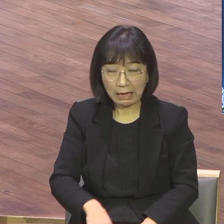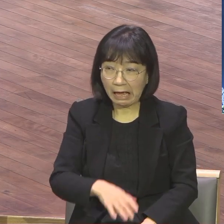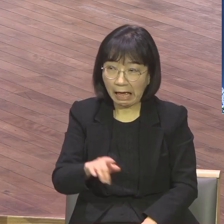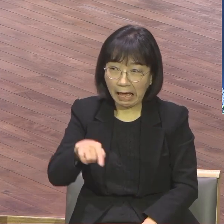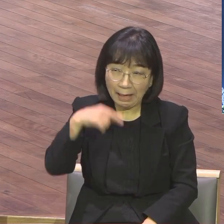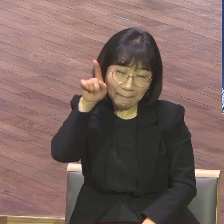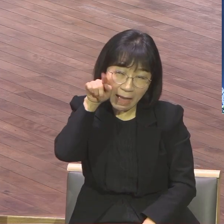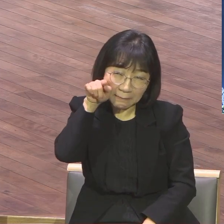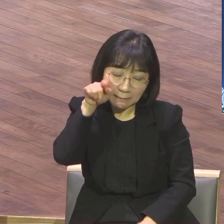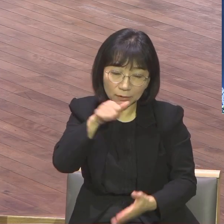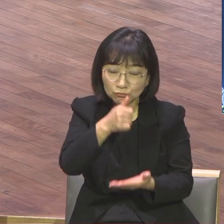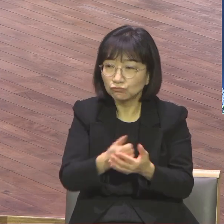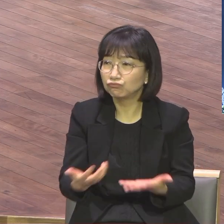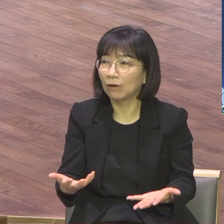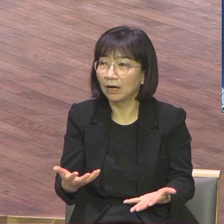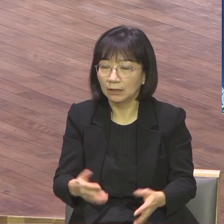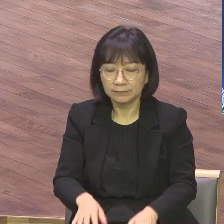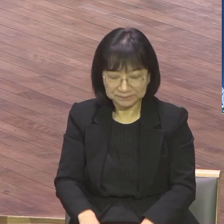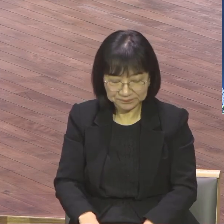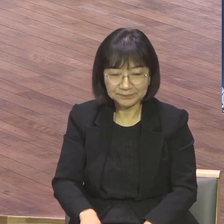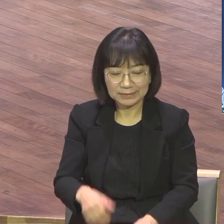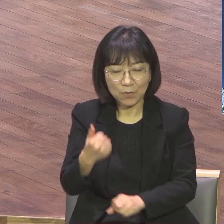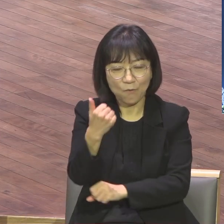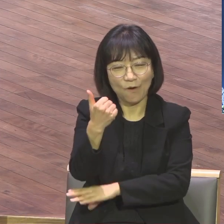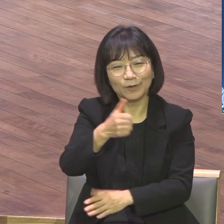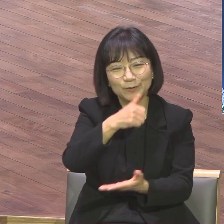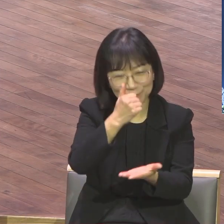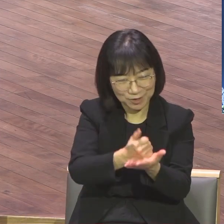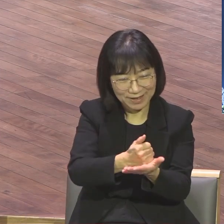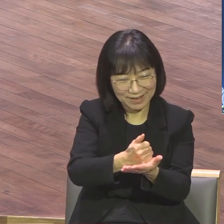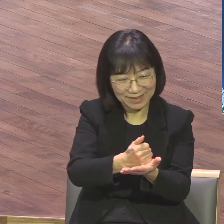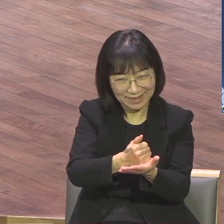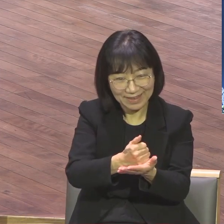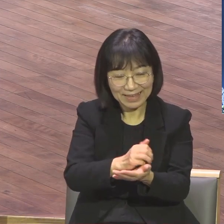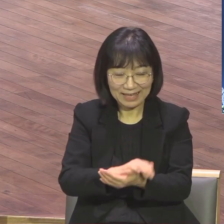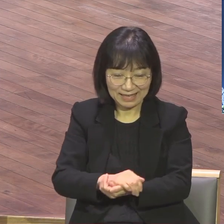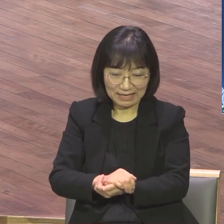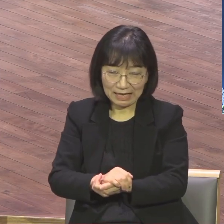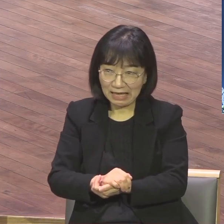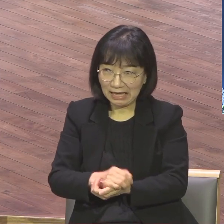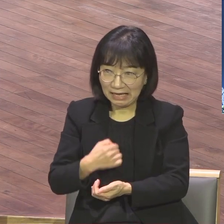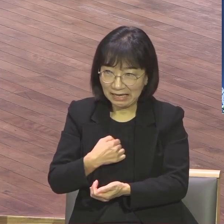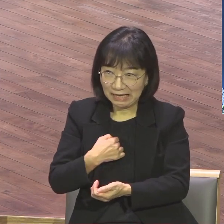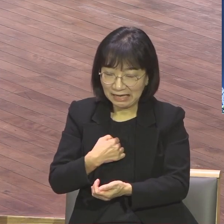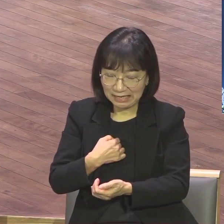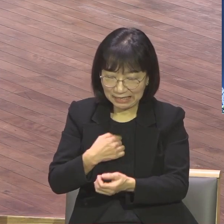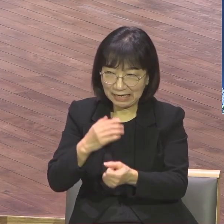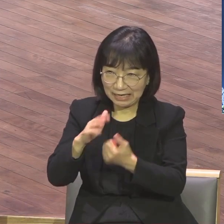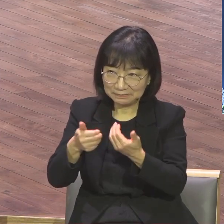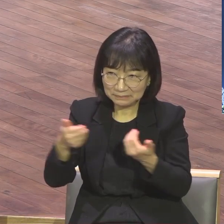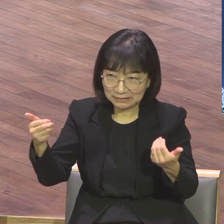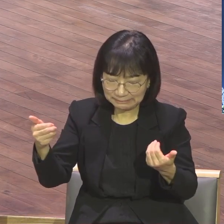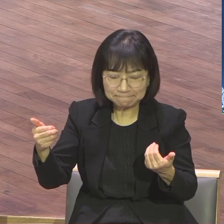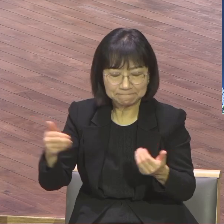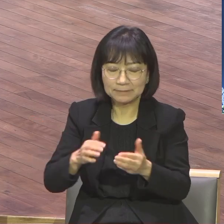죄인데 원죄 잡음죄 예수 그리스도를 믿는 순간에 치유된다.